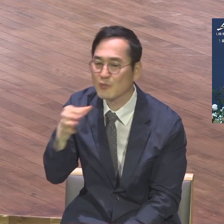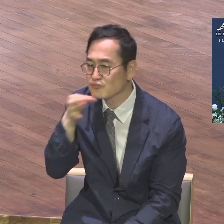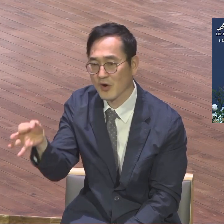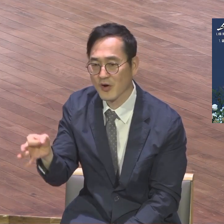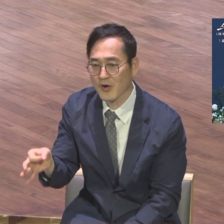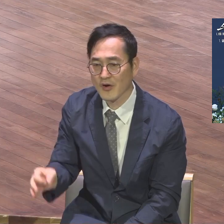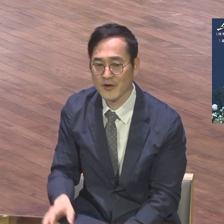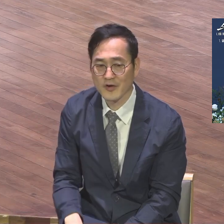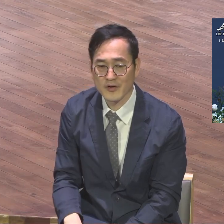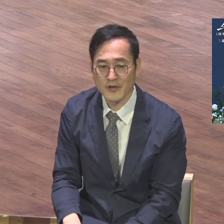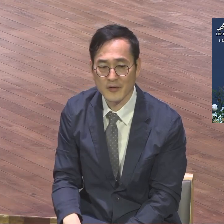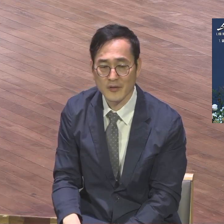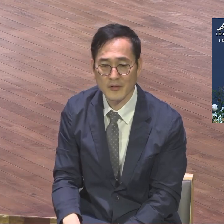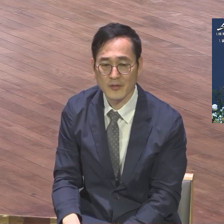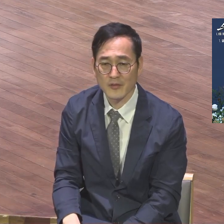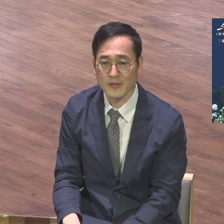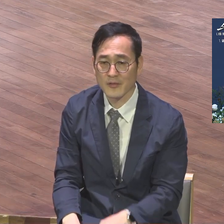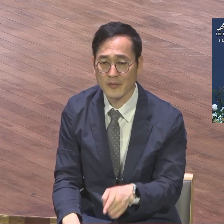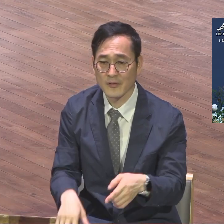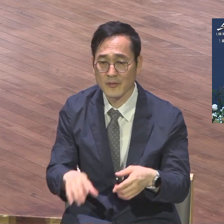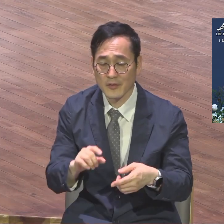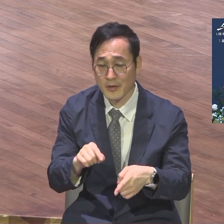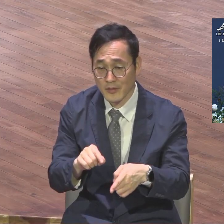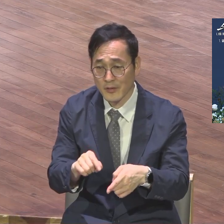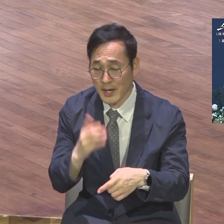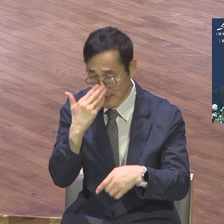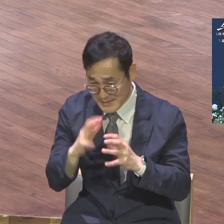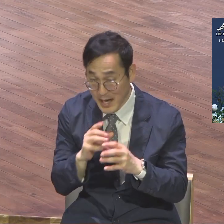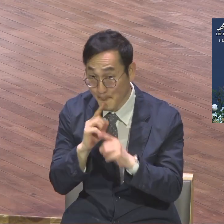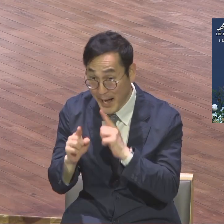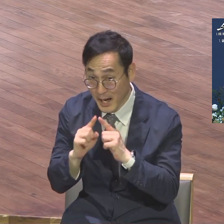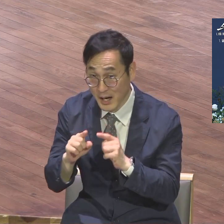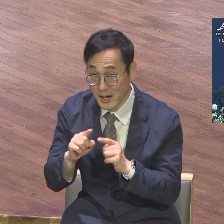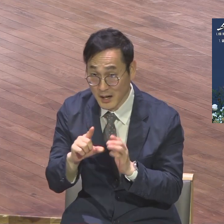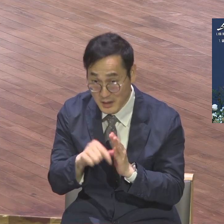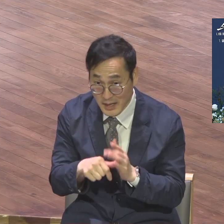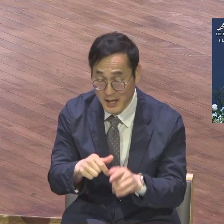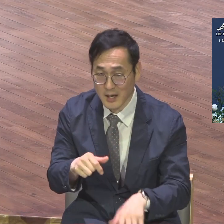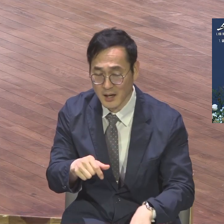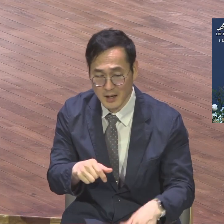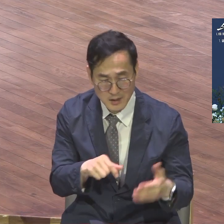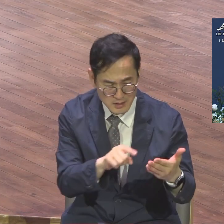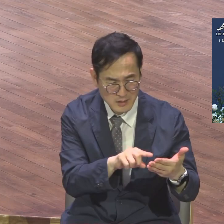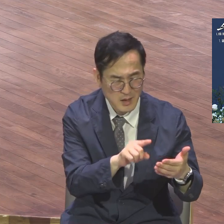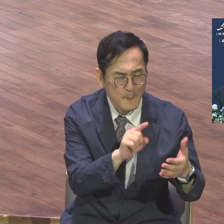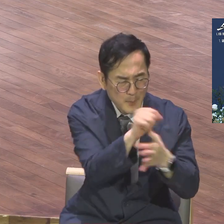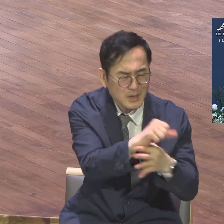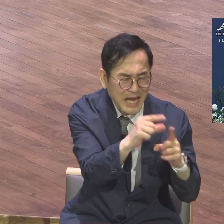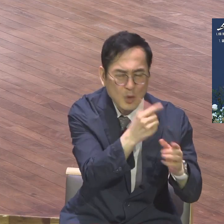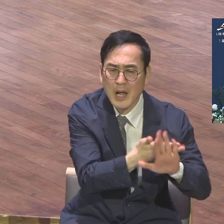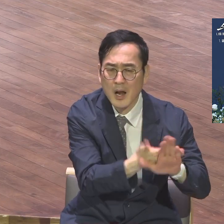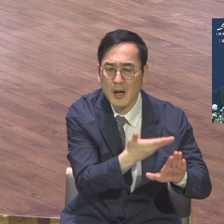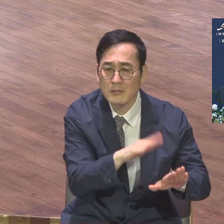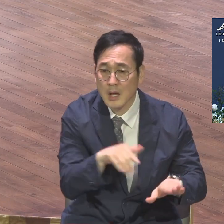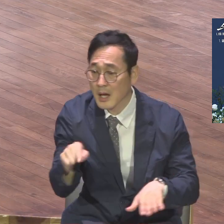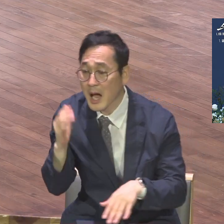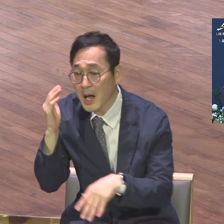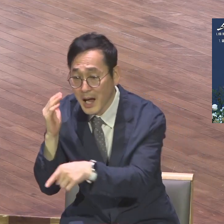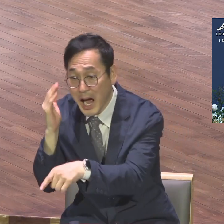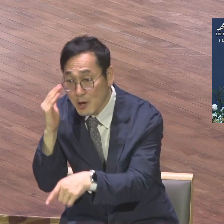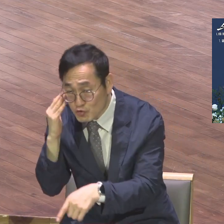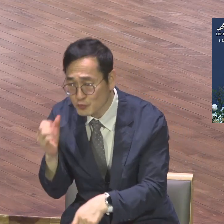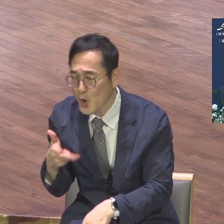그런데 이 히브리어에서는 이렇게 다르는데 헬라어, 영어, 한국어 싹 다 한마디로 딱 말하고 있어요. 무화과